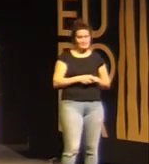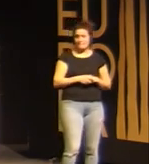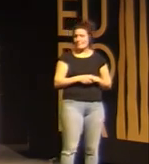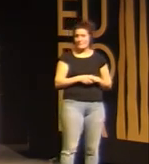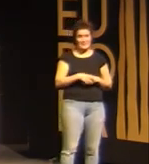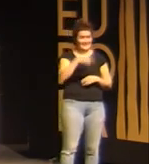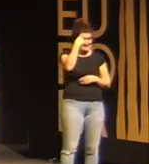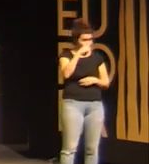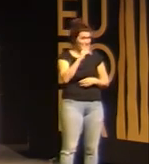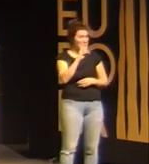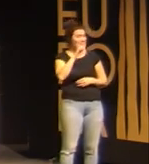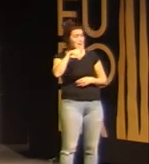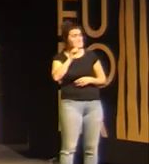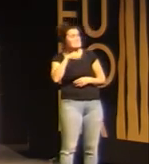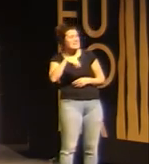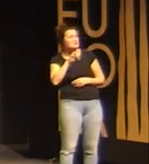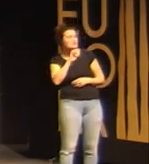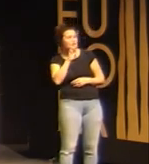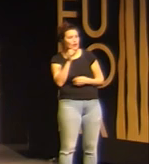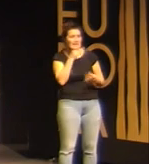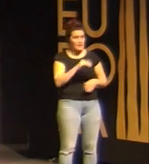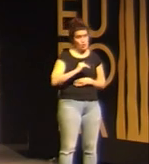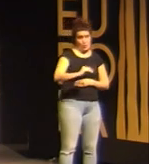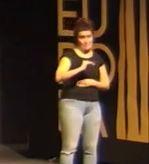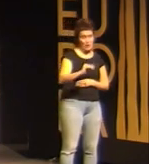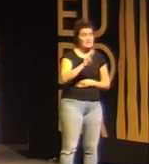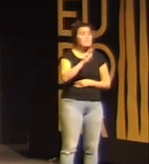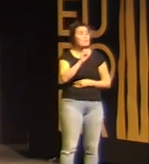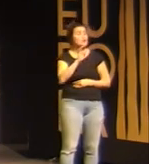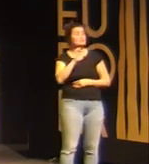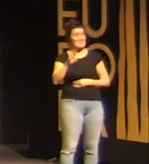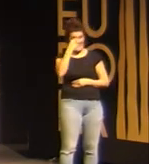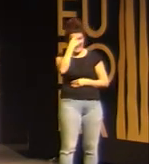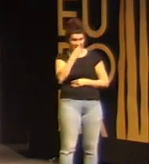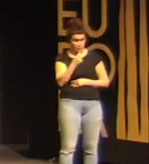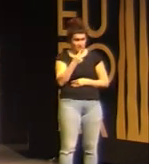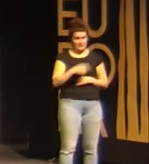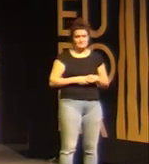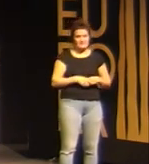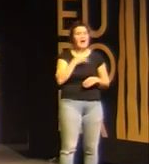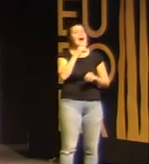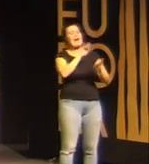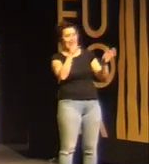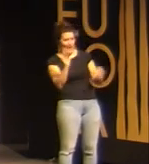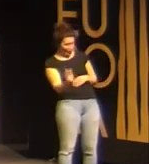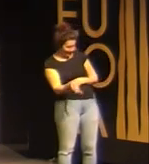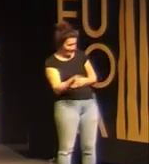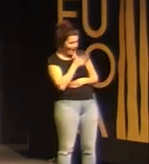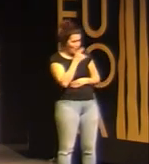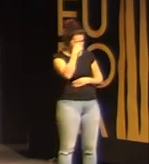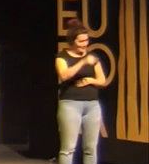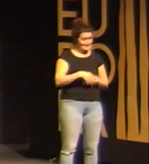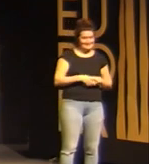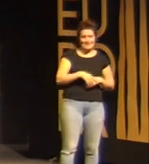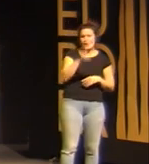sabéis quiénes son los dementores son los malos de potter a claro pero no